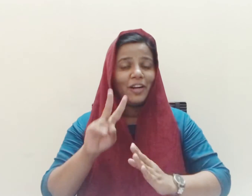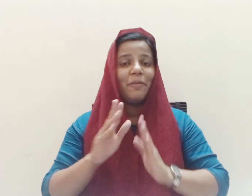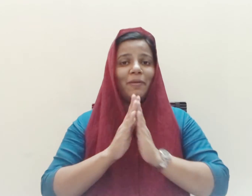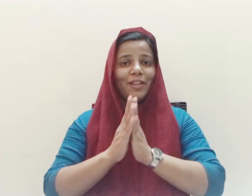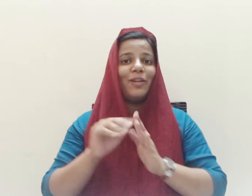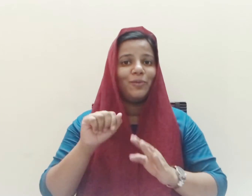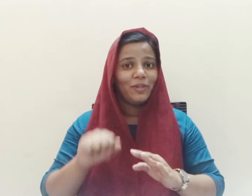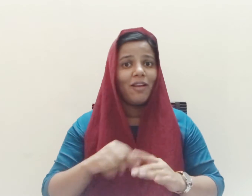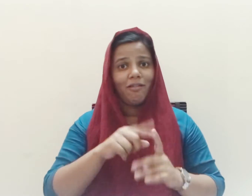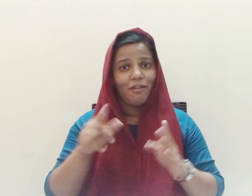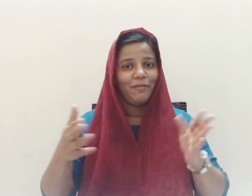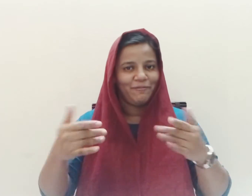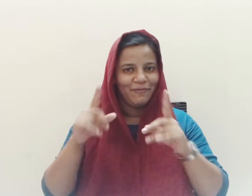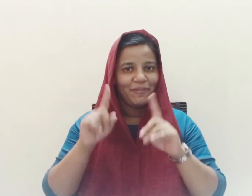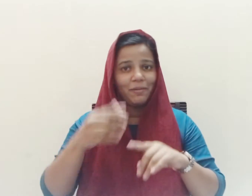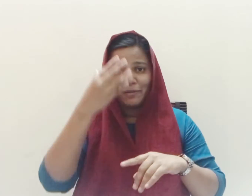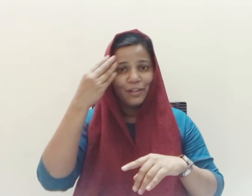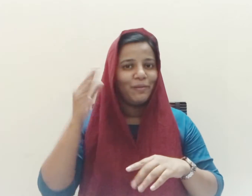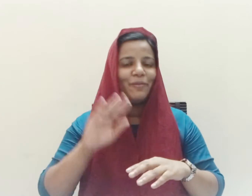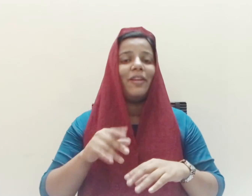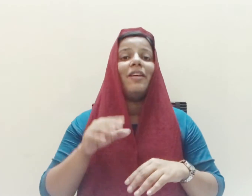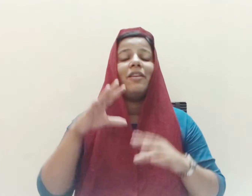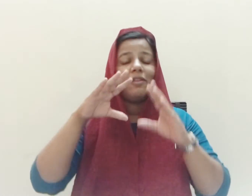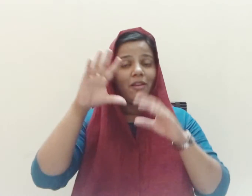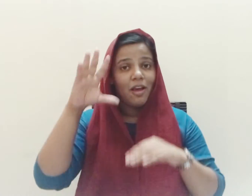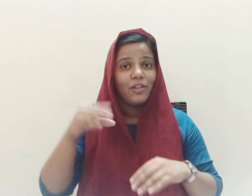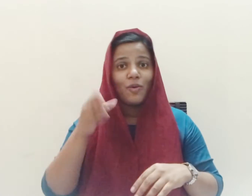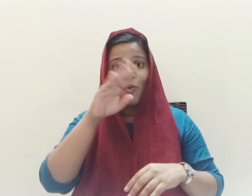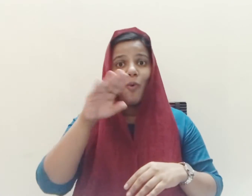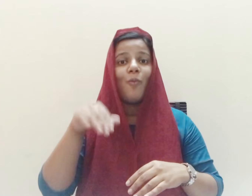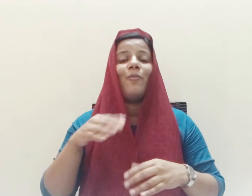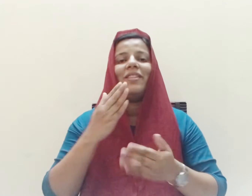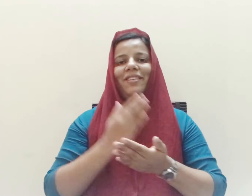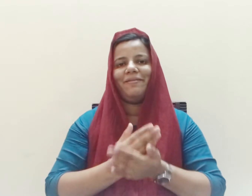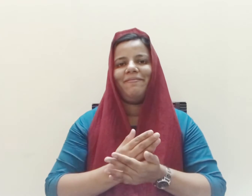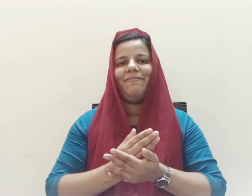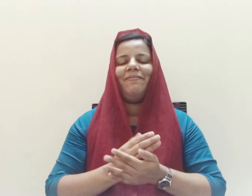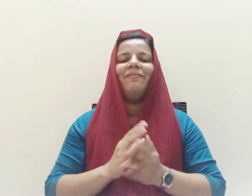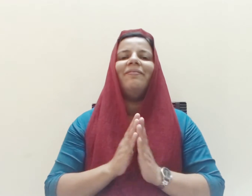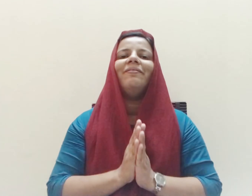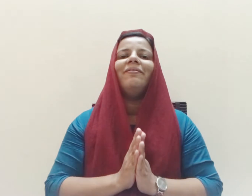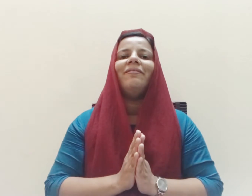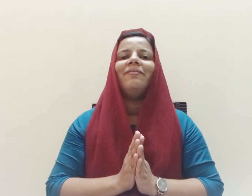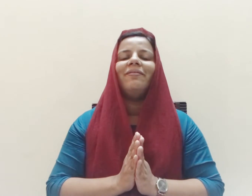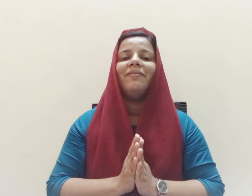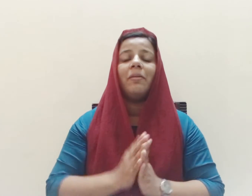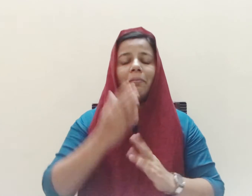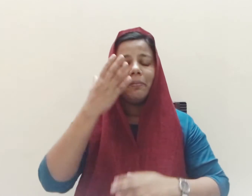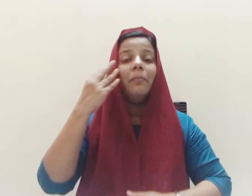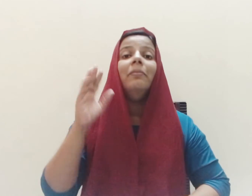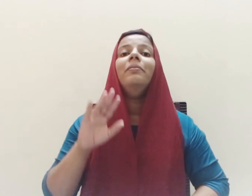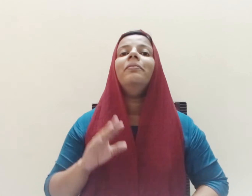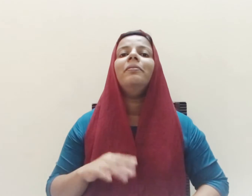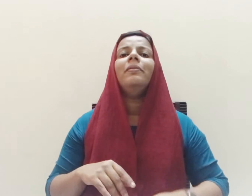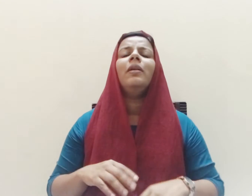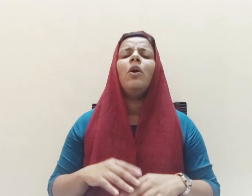മീറ്റിങ്ങുകളിലും നിങ്ങളെല്ലാവരും പങ്കെടുക്കണം കേട്ടോ, മറക്കരുത്. രാത്രി 9:30 ഇന്ത്യൻ സമയം. കർത്താവ് അനുഗ്രഹിക്കട്ടെ. ശ്രദ്ധിച്ച് മറക്കാതെ